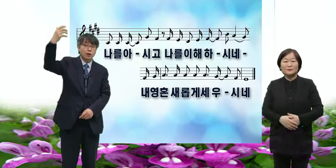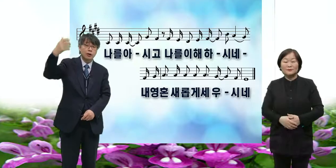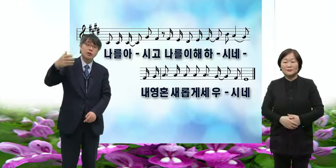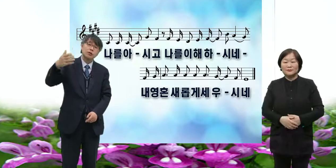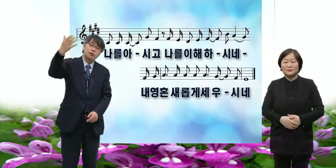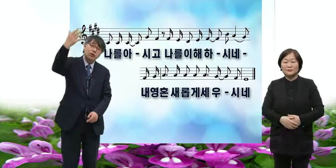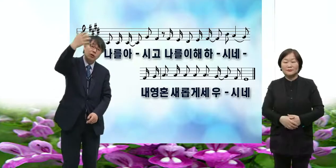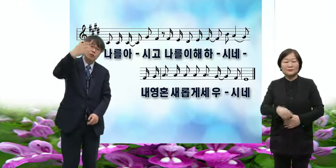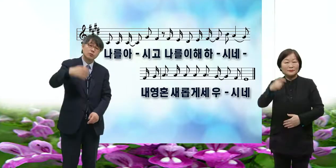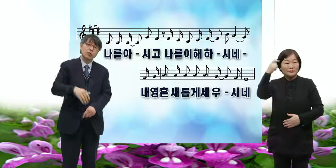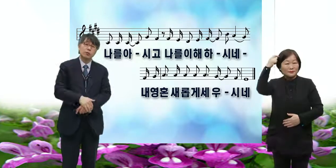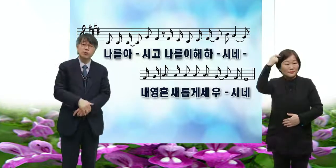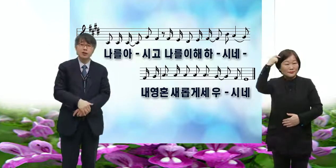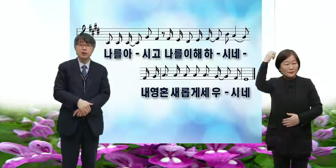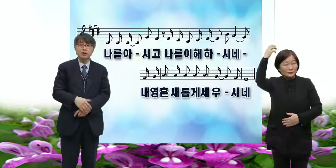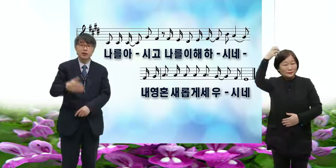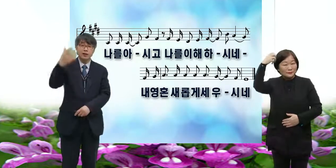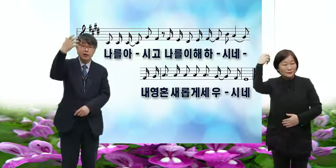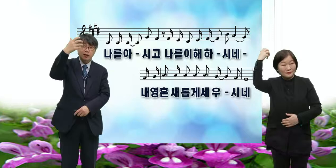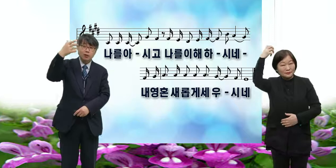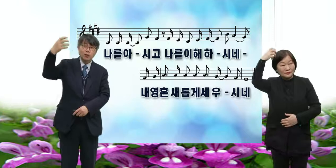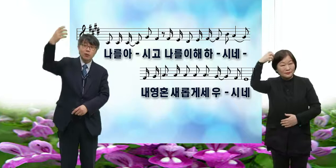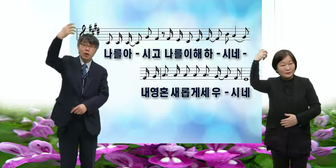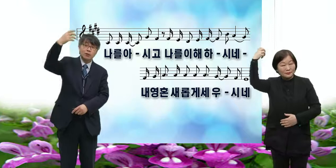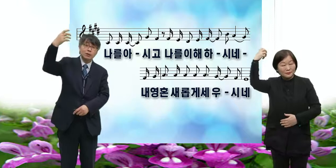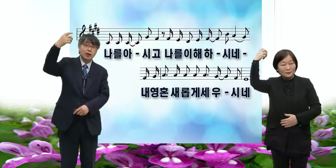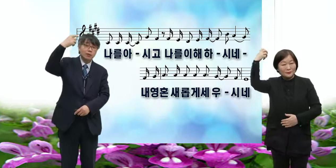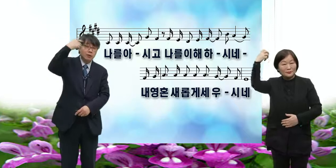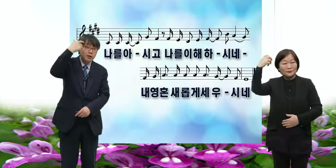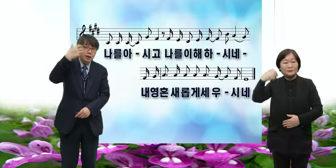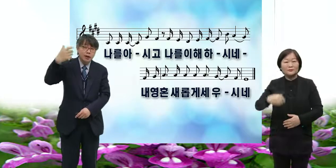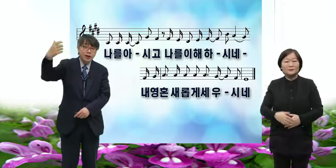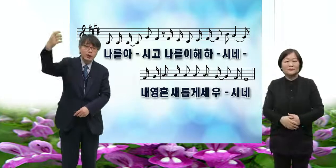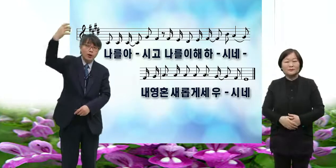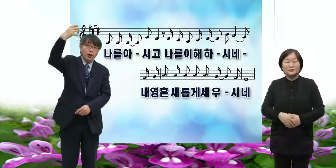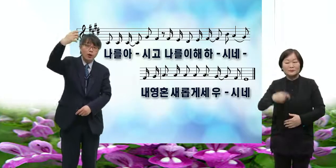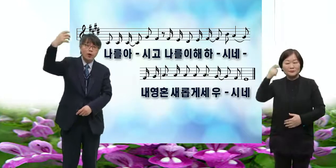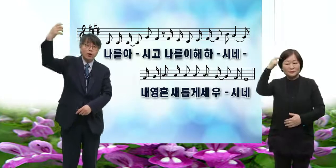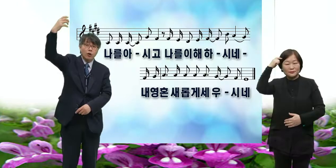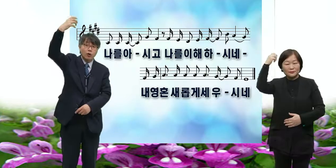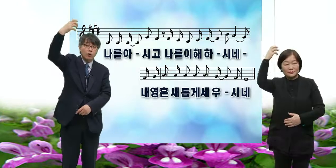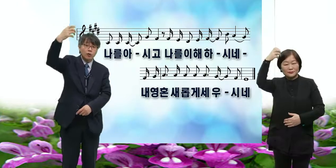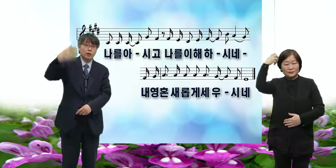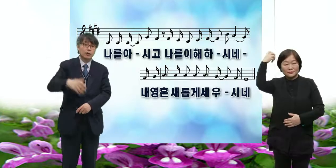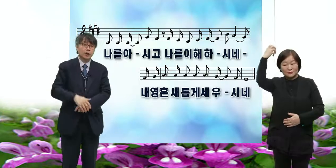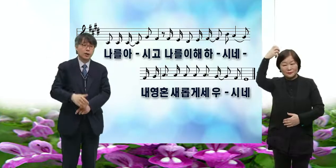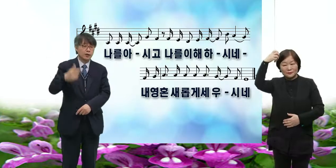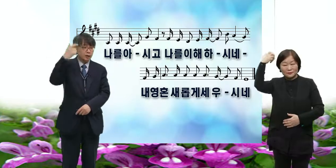자, 0 우리가 보통 이제 0이 이렇게 올라간다고 생각하면 0. 네.